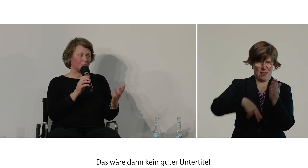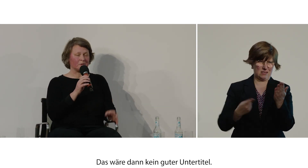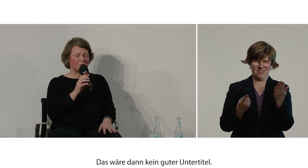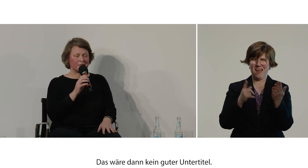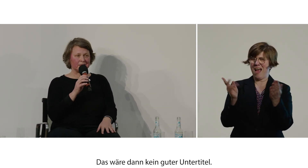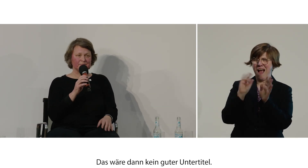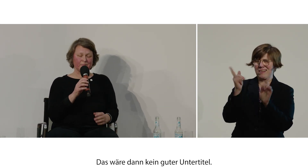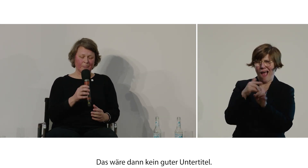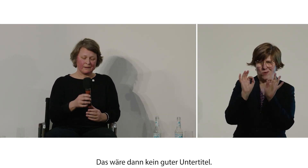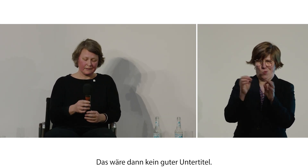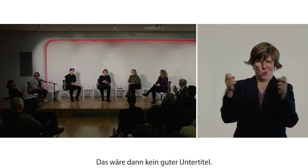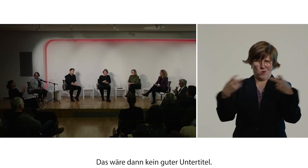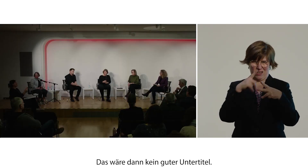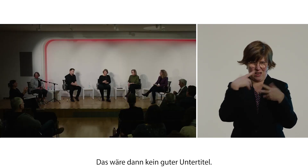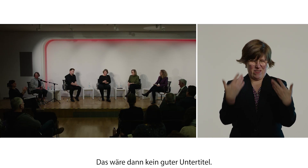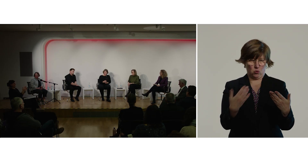dann kein guter Untertitel.